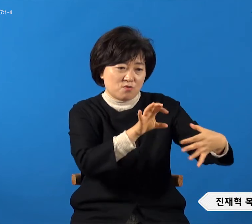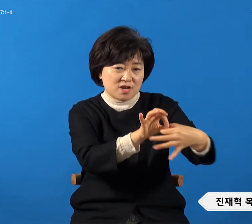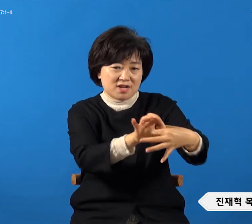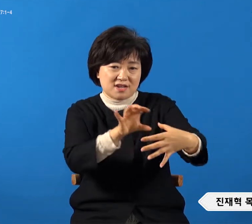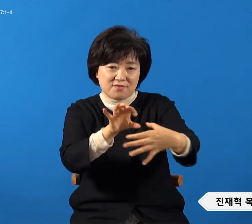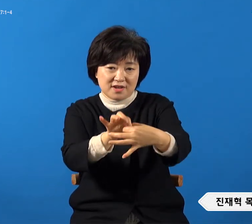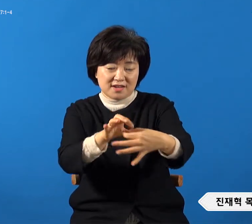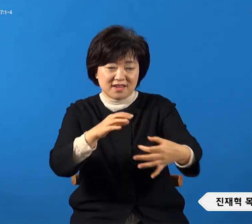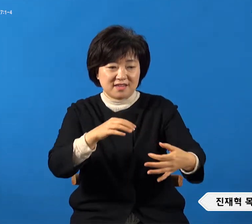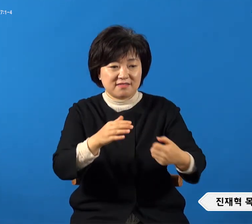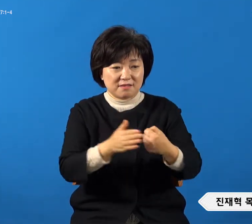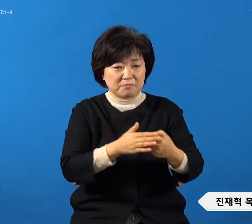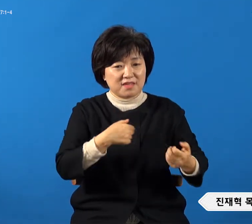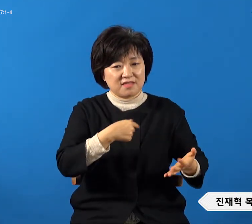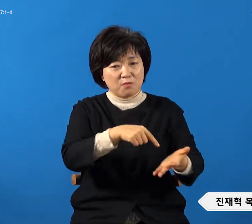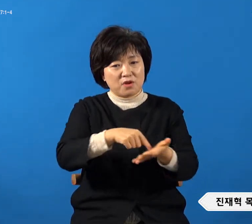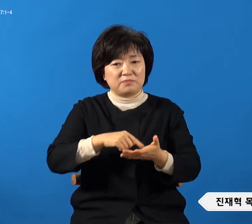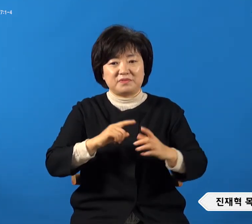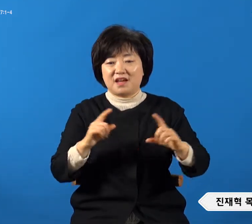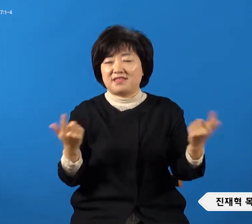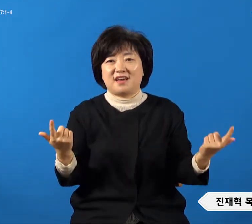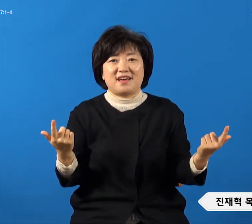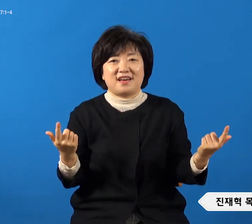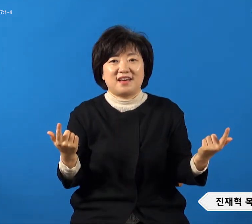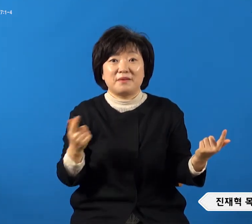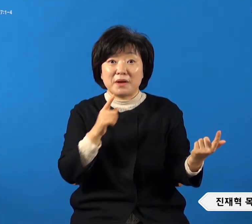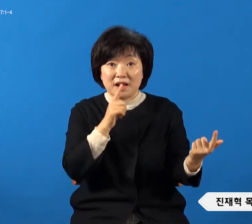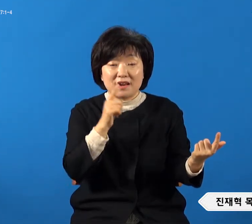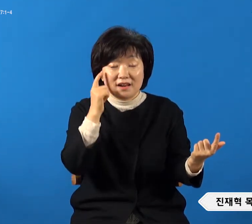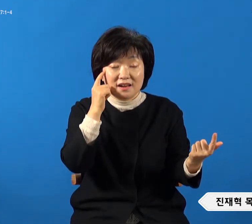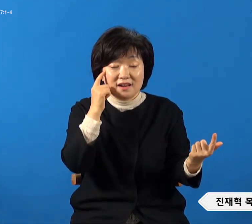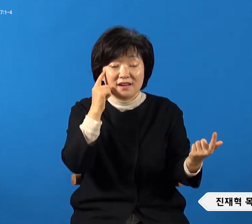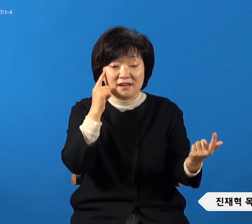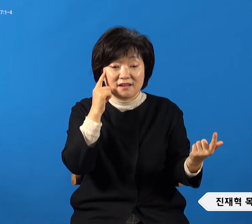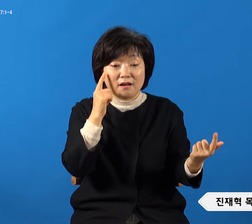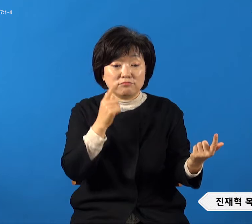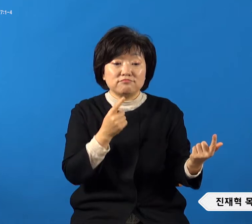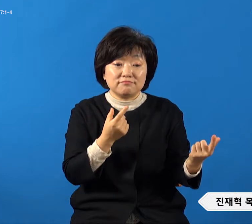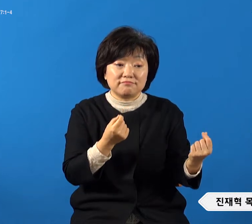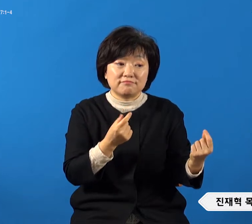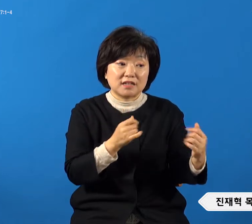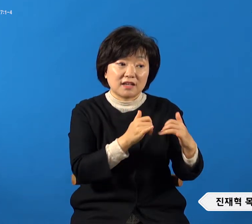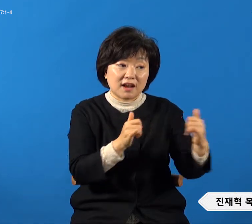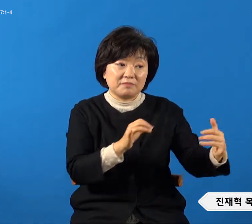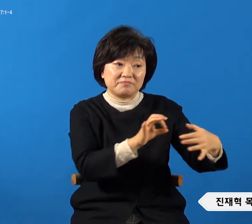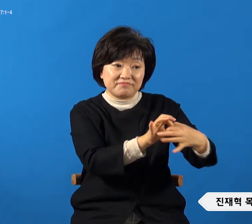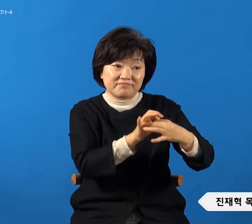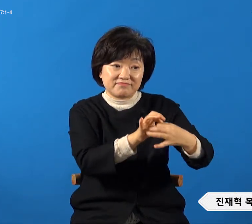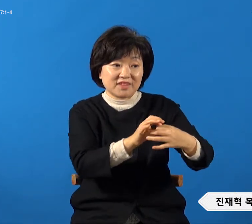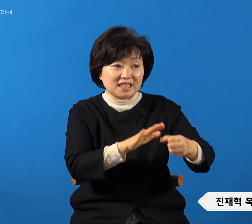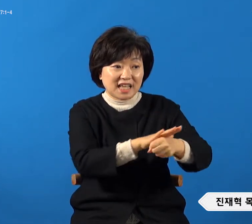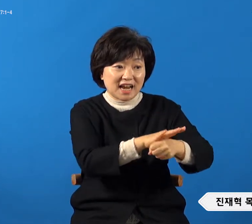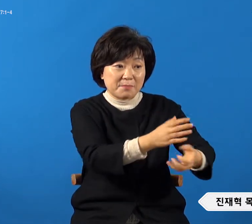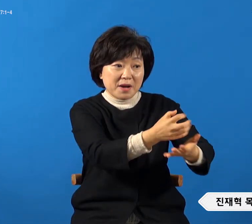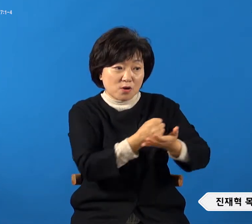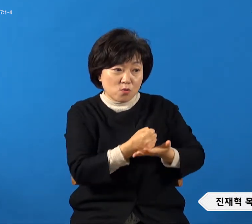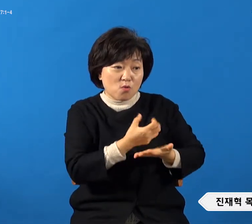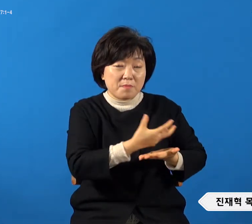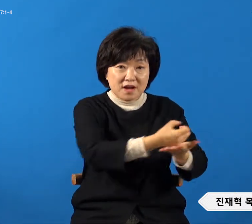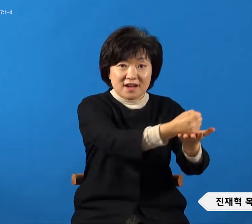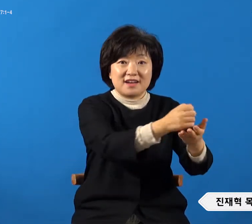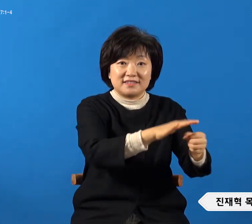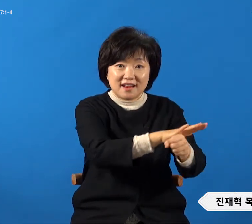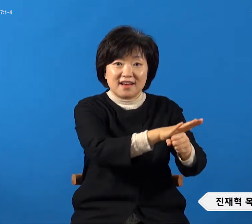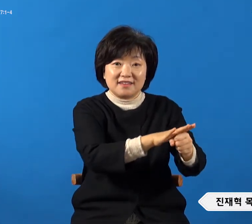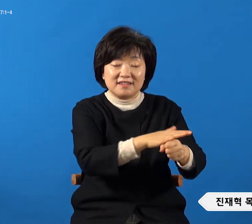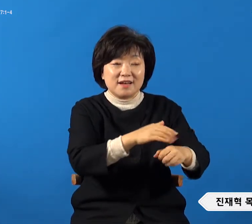통해서 나는 외롭지 않다라고 생각합니다. 아니, 그렇게 사랑하는 사람들이 있습니다. 사랑을 받는 관계 가운데 있습니다.